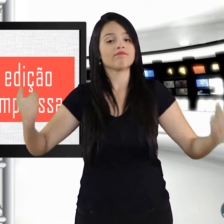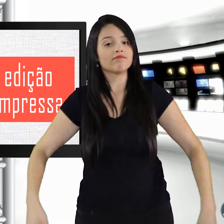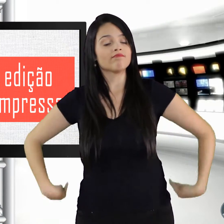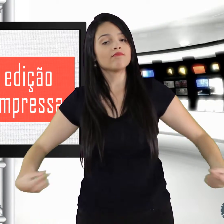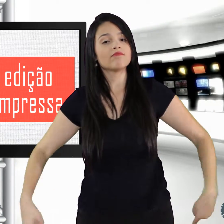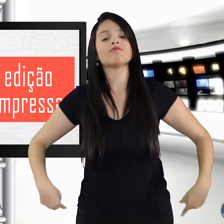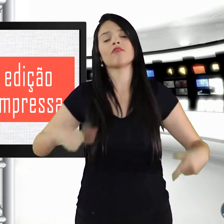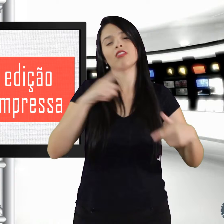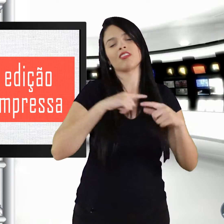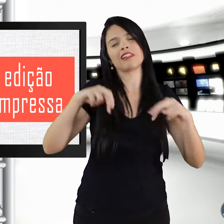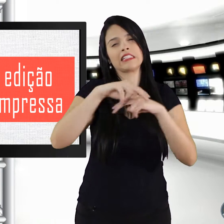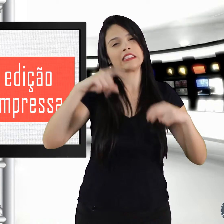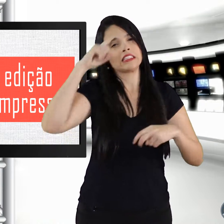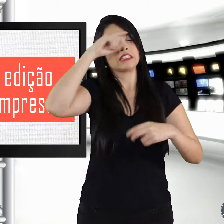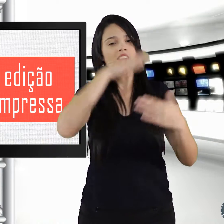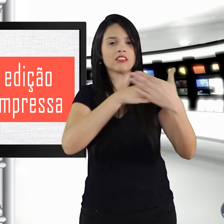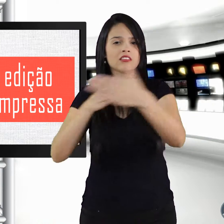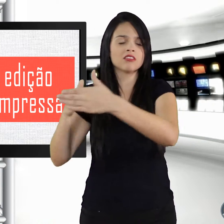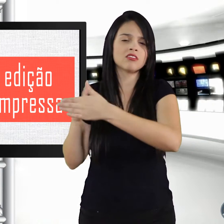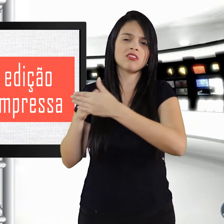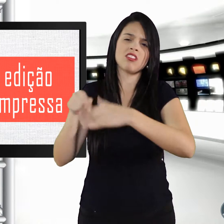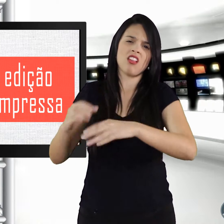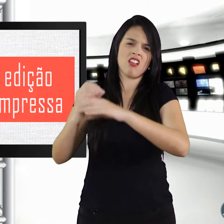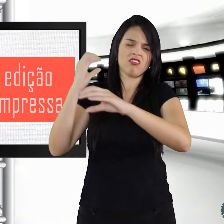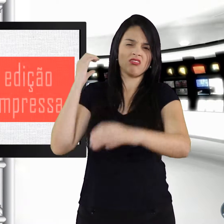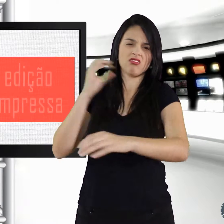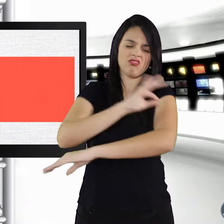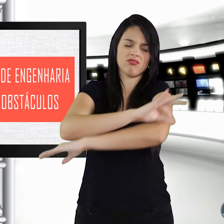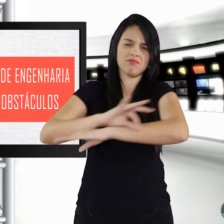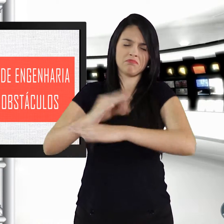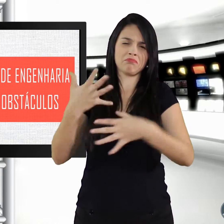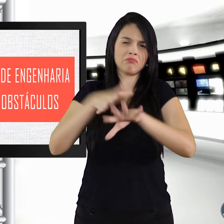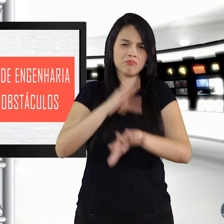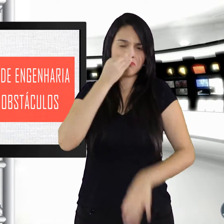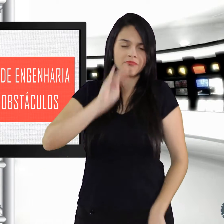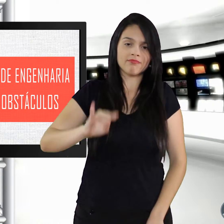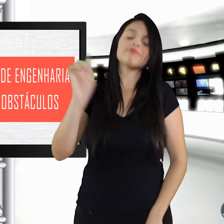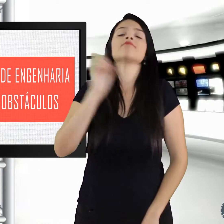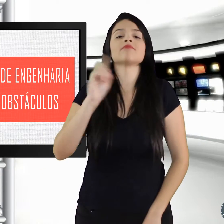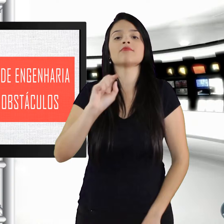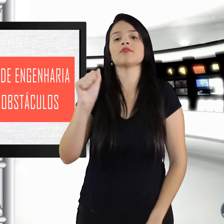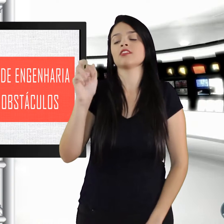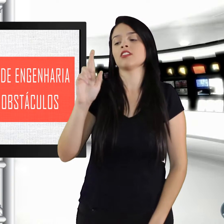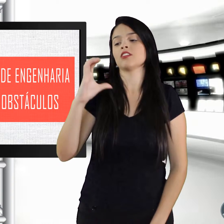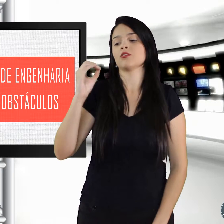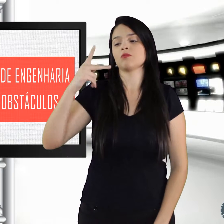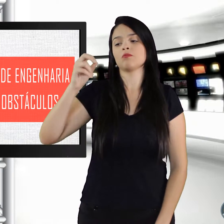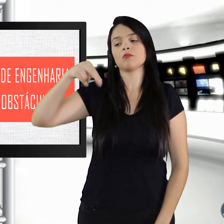mobilidade reduzida não foram esquecidas pela arquitetura inclusiva. A Ecopontes, soluções de engenharia em transposição